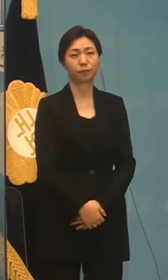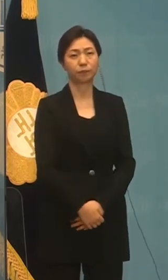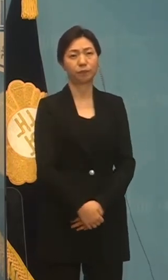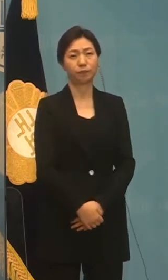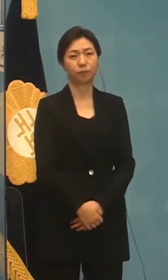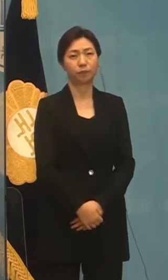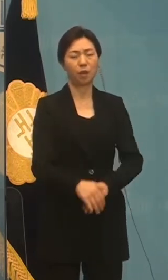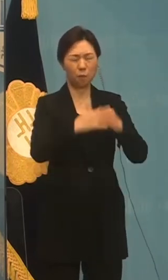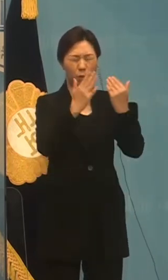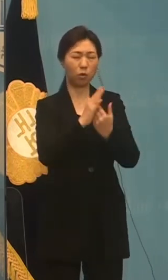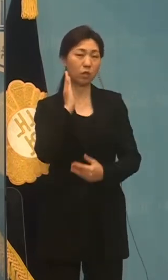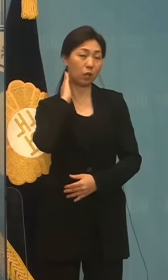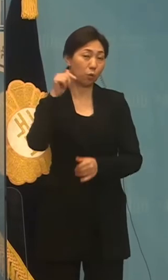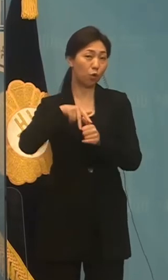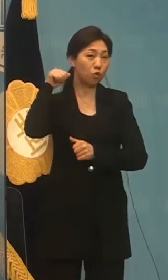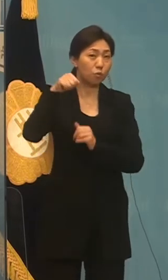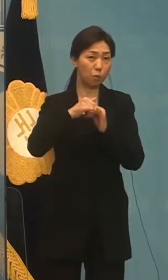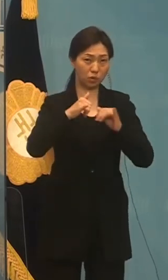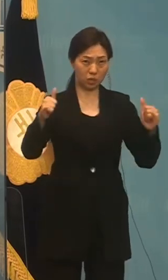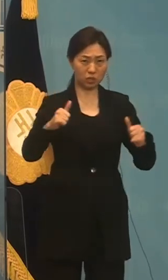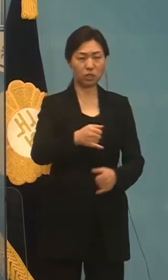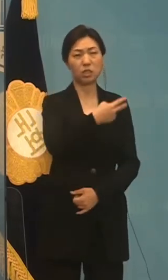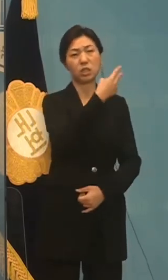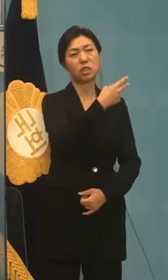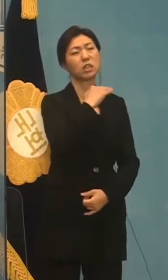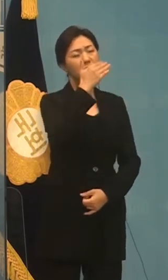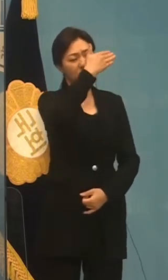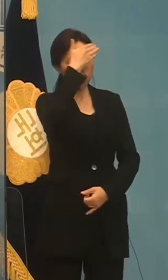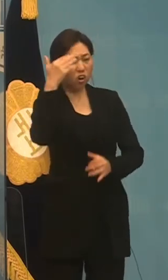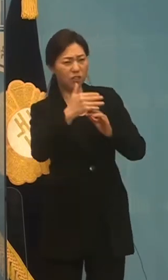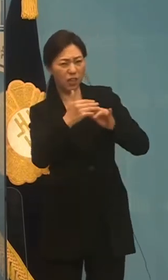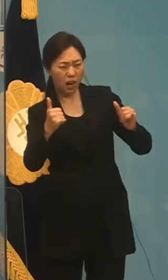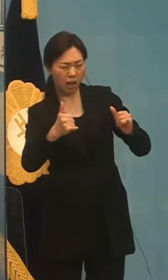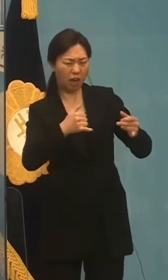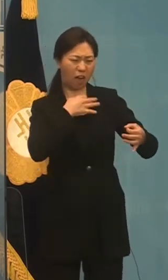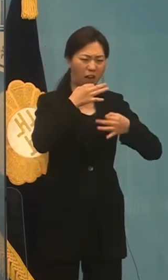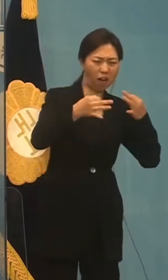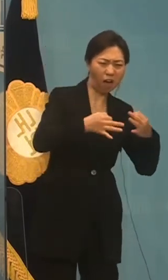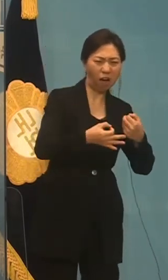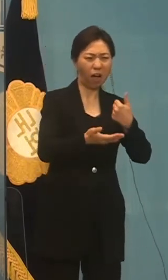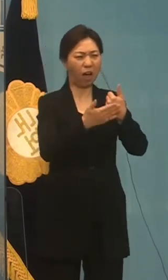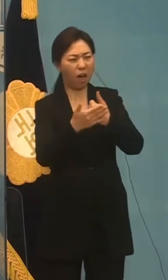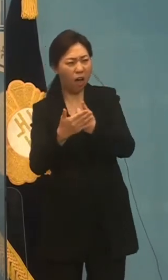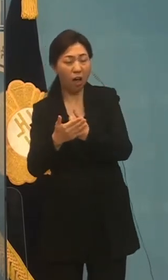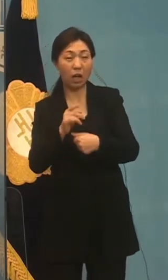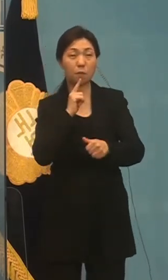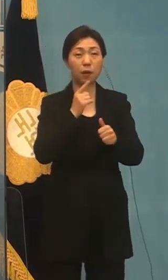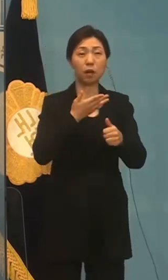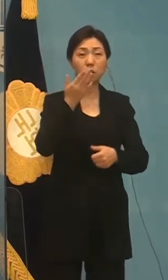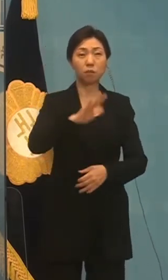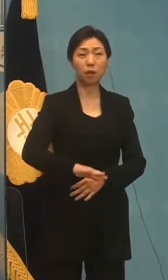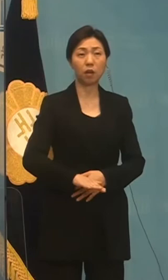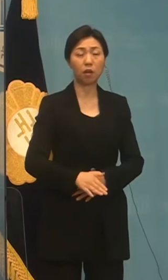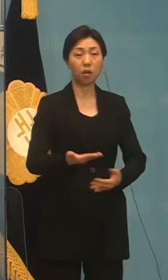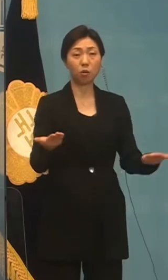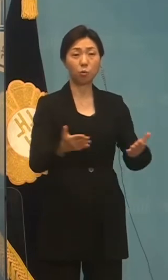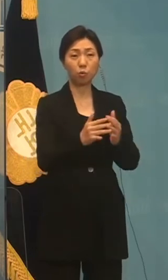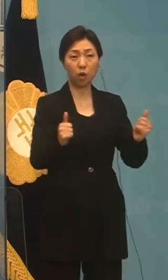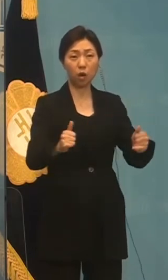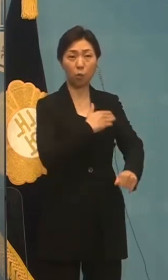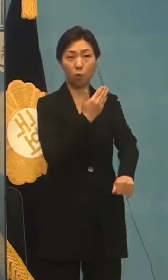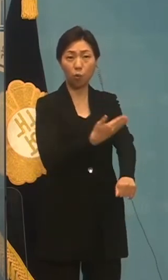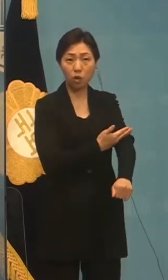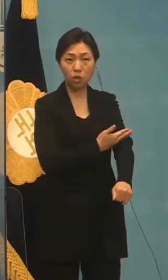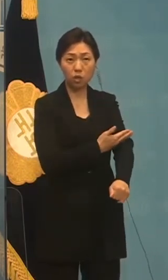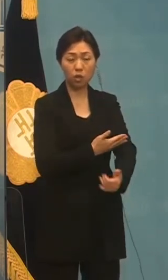모든 대선 후보들이 2030 청년들을 목 놓아 부르지만 정작 그들의 일할 권리,